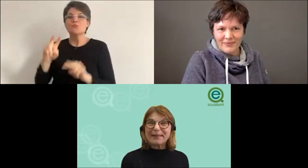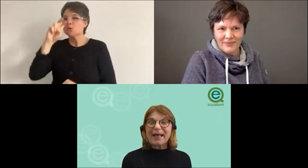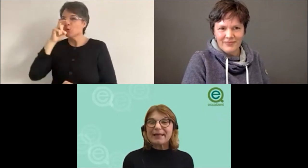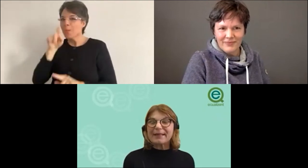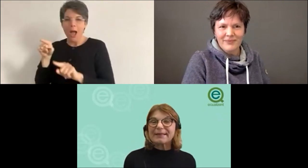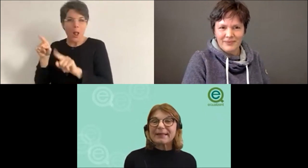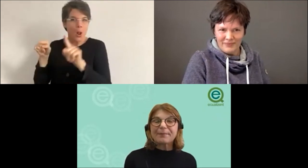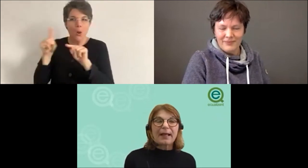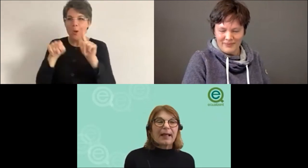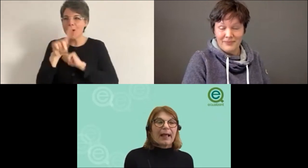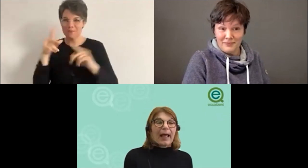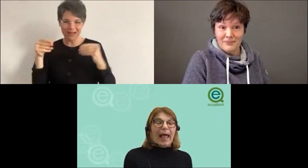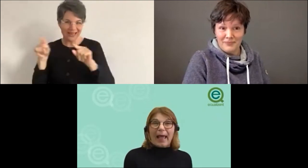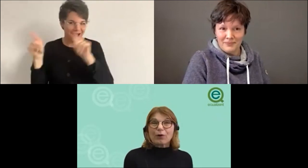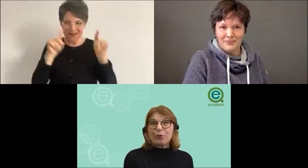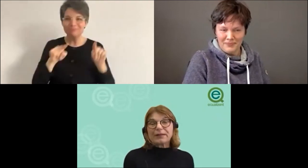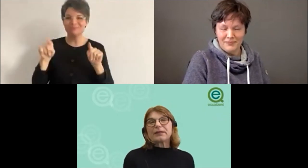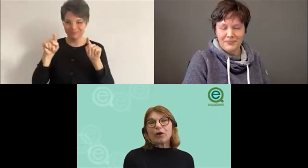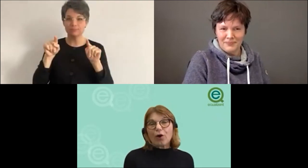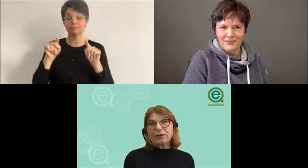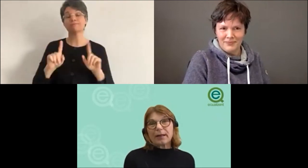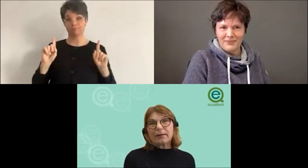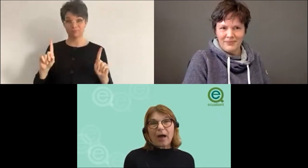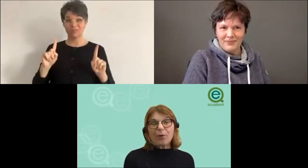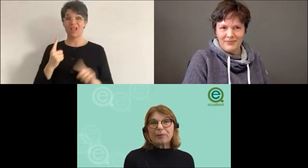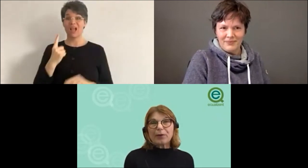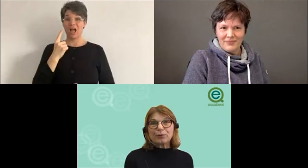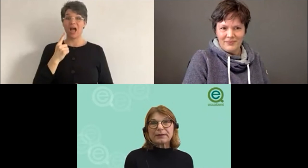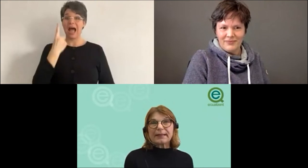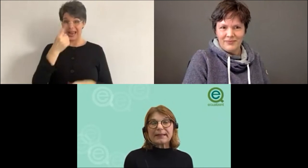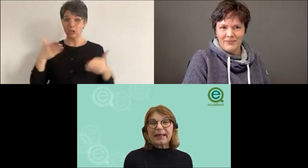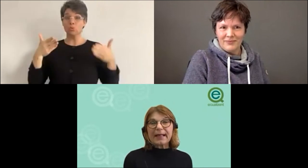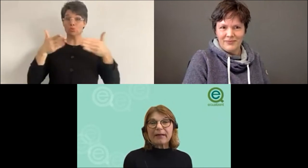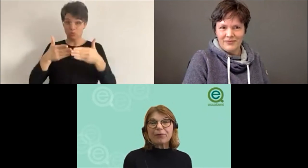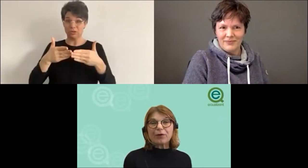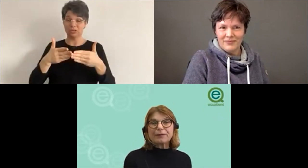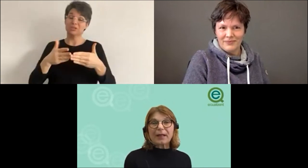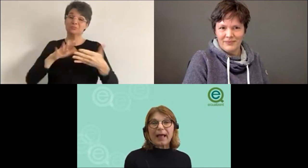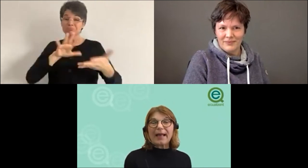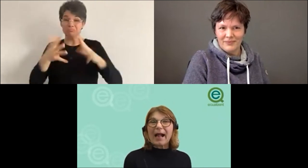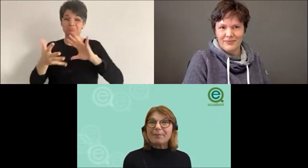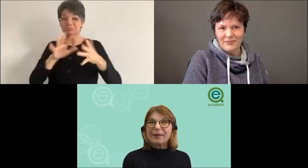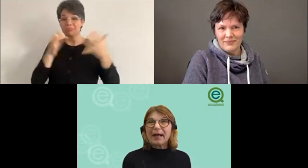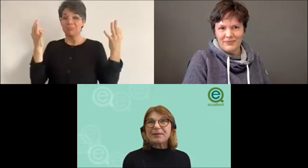unsere Materialien gesehen. Ein Kurs dauert bei uns in der Regel von